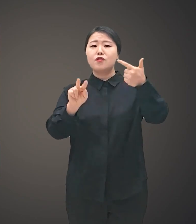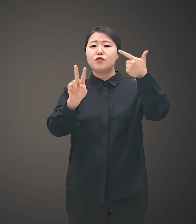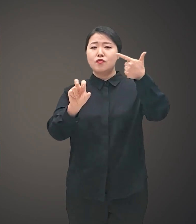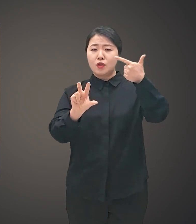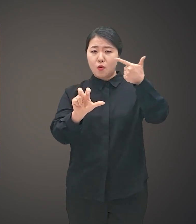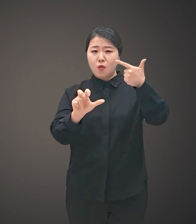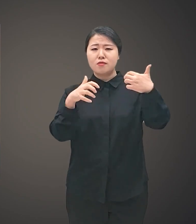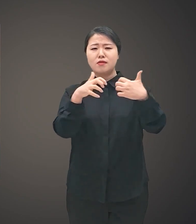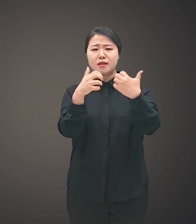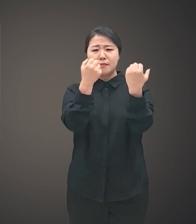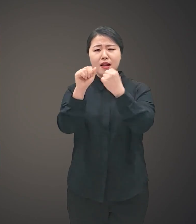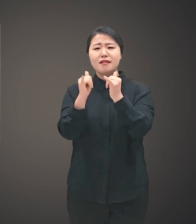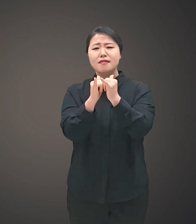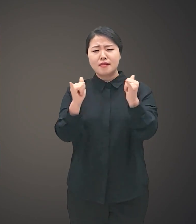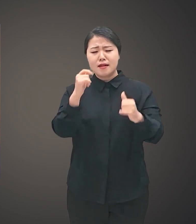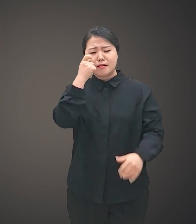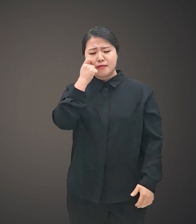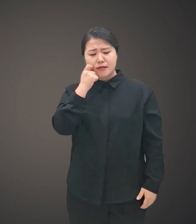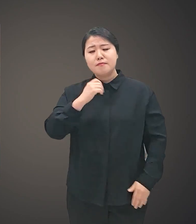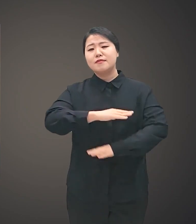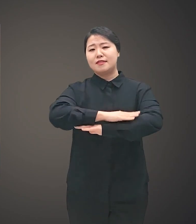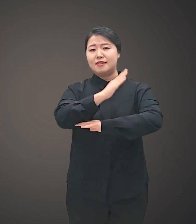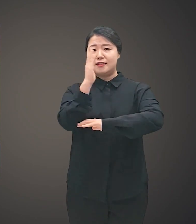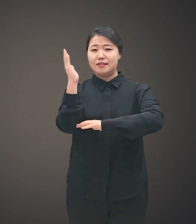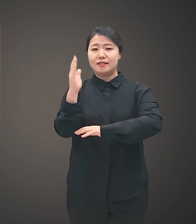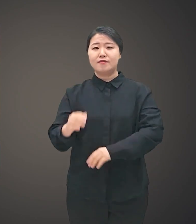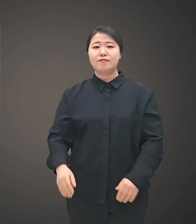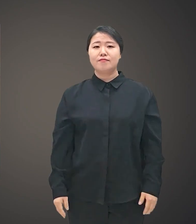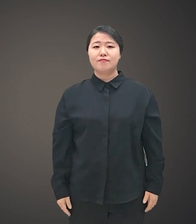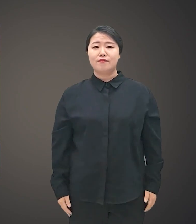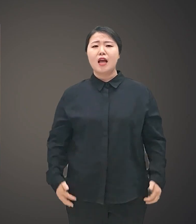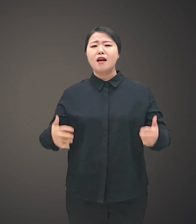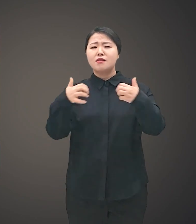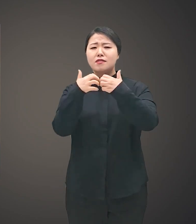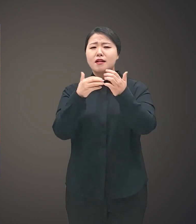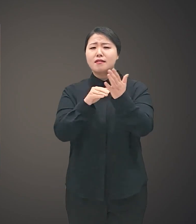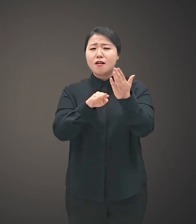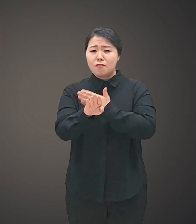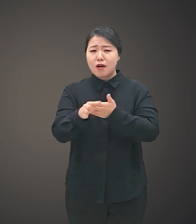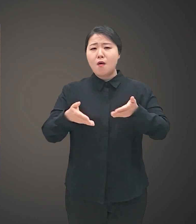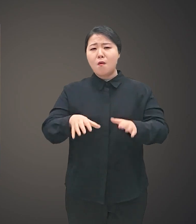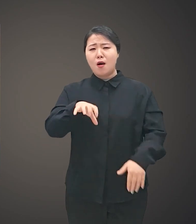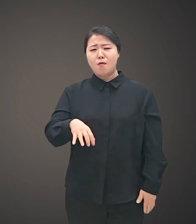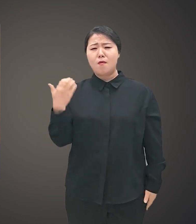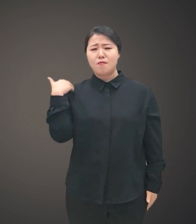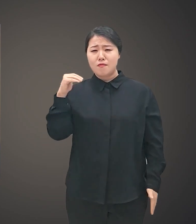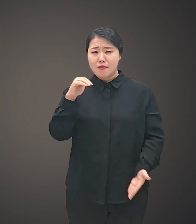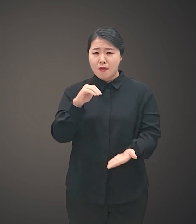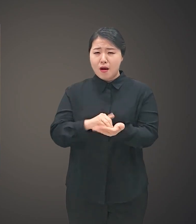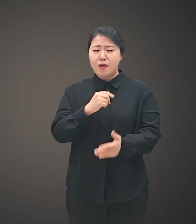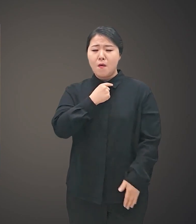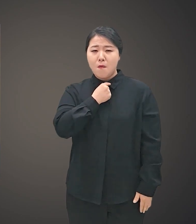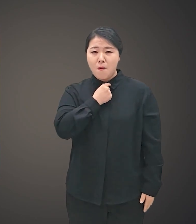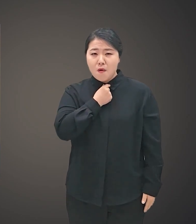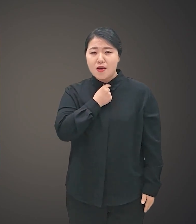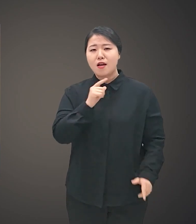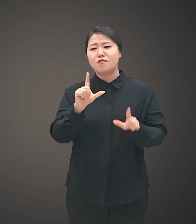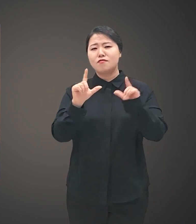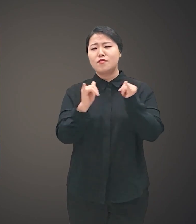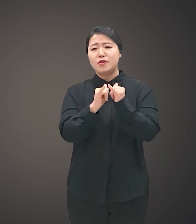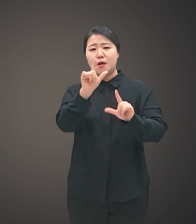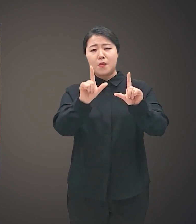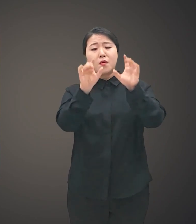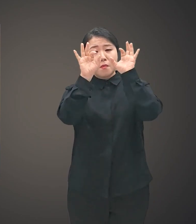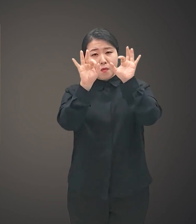6.25 전쟁 피난민들의 아픔과 사연을 담은 이야기. 전쟁이 끝나서 고향에 꼭 돌아가기를 소망하는